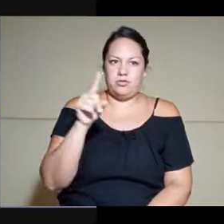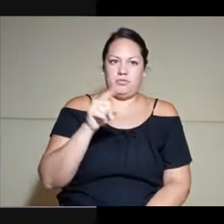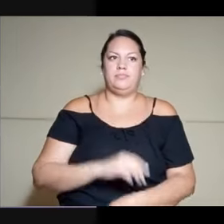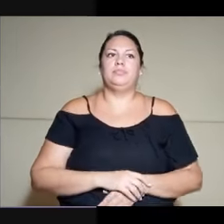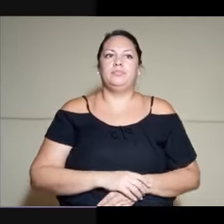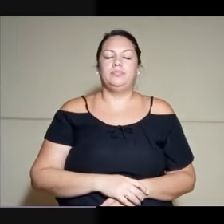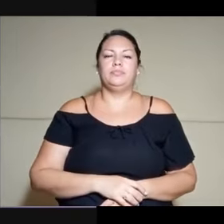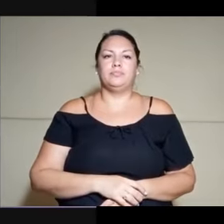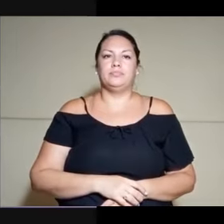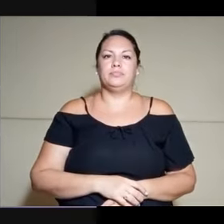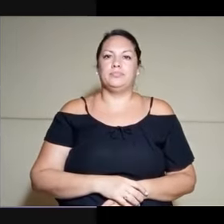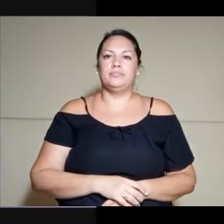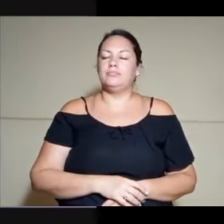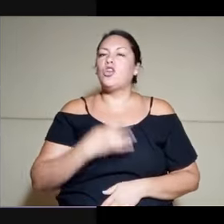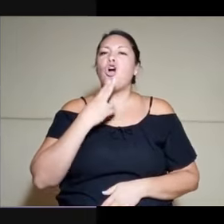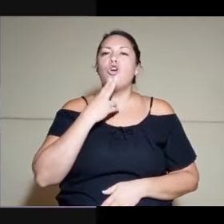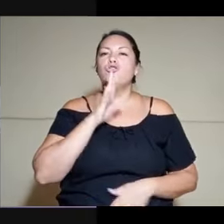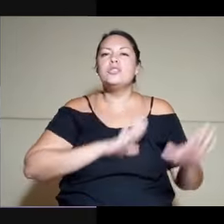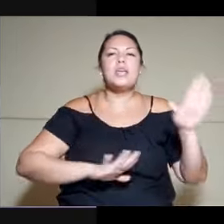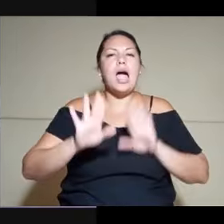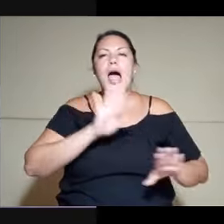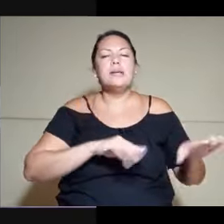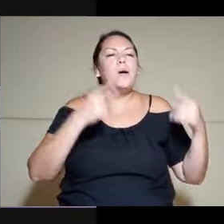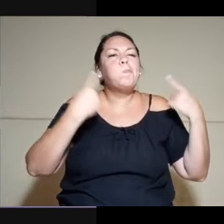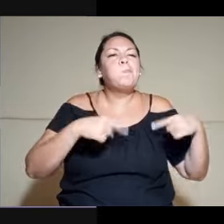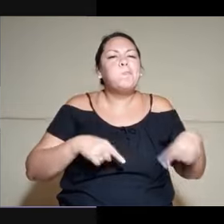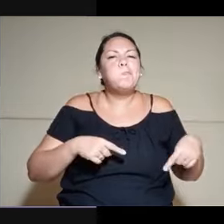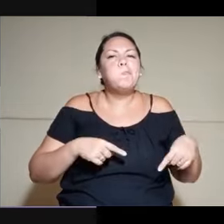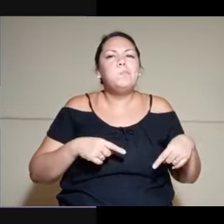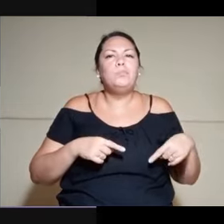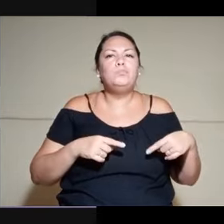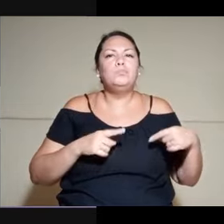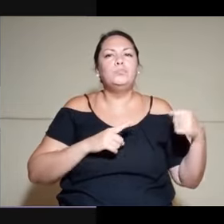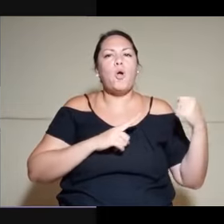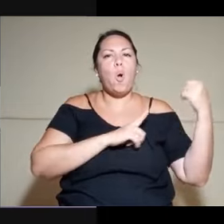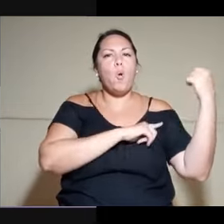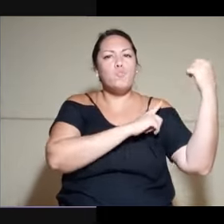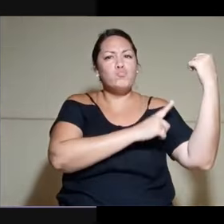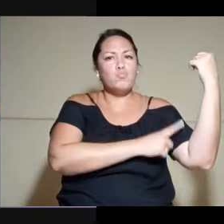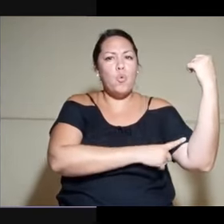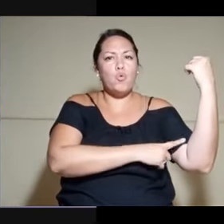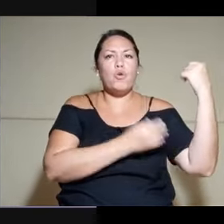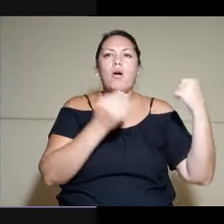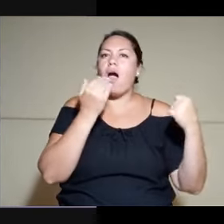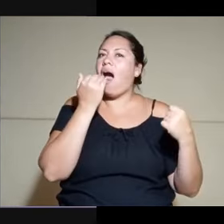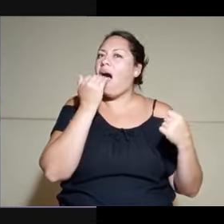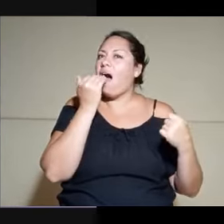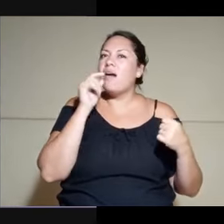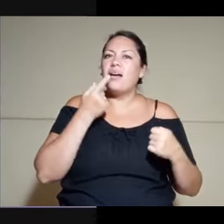músculos. 11, no el 9. Es el 11. Sale en el cuadrito. ¿Qué hace el 11?